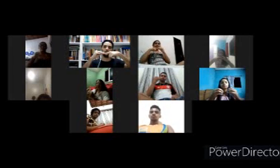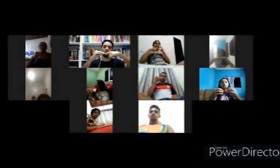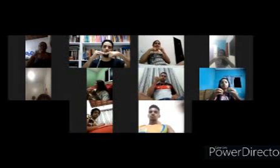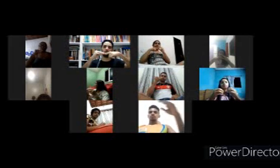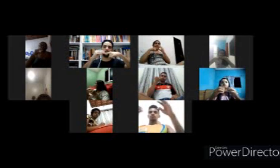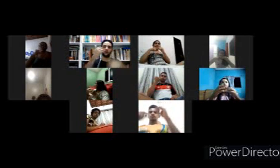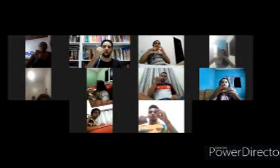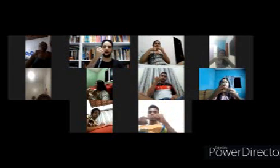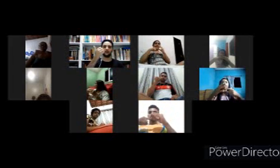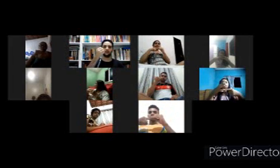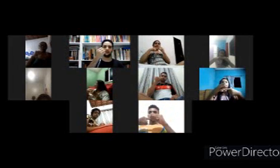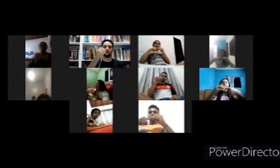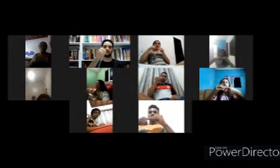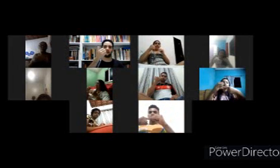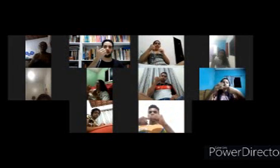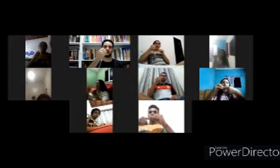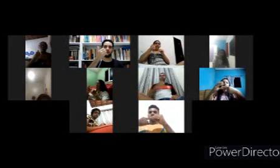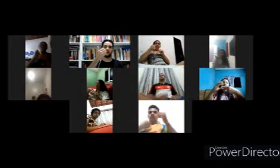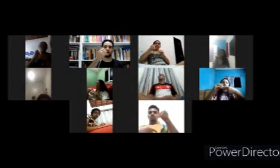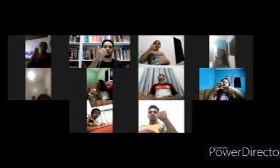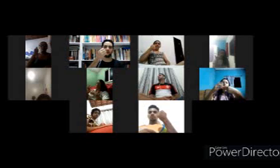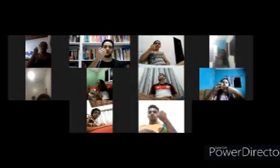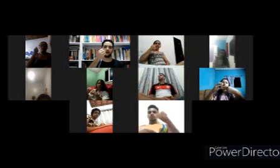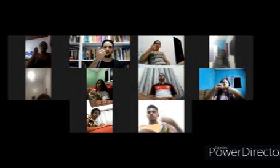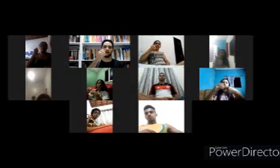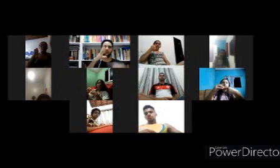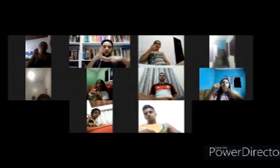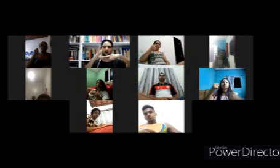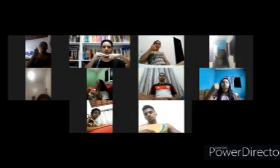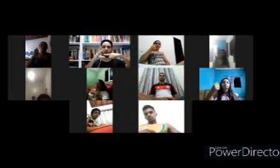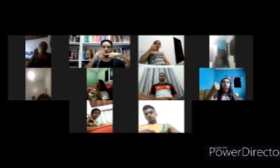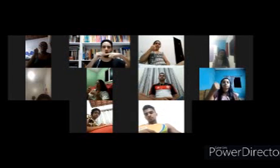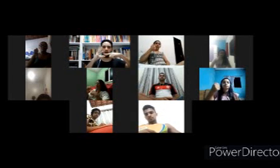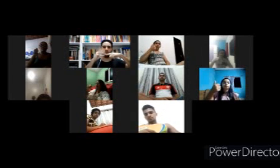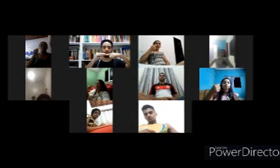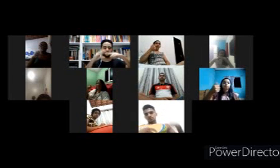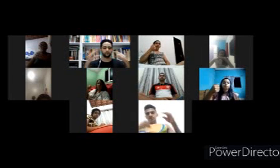e o sinal assim, né, que é a caneta de apertar ou a caneta de bocal.